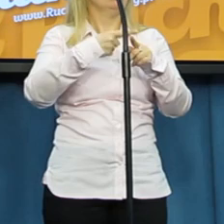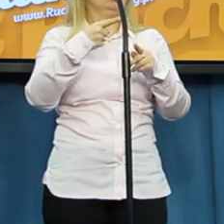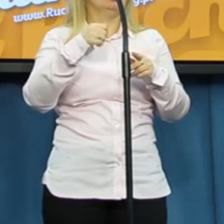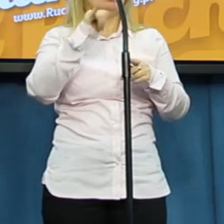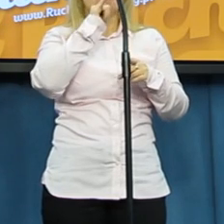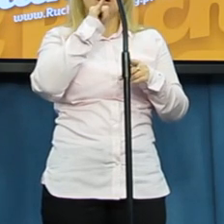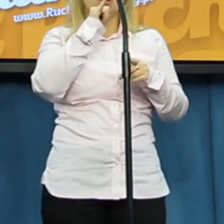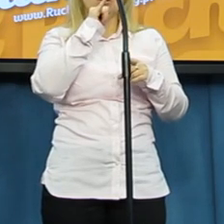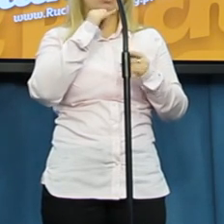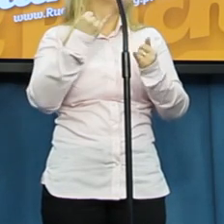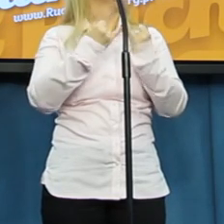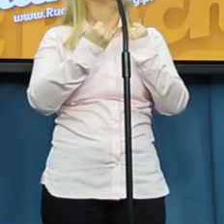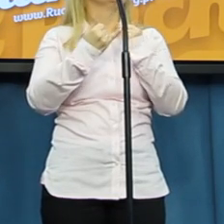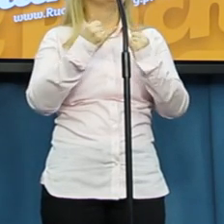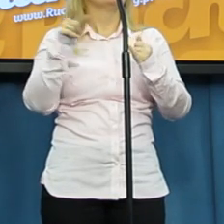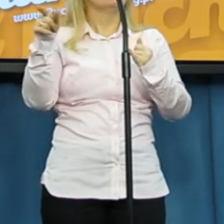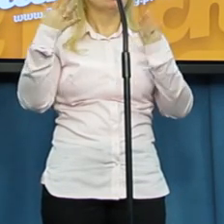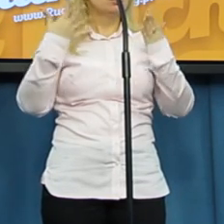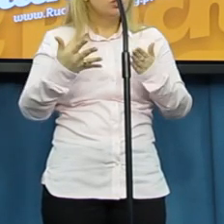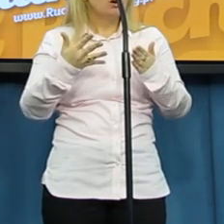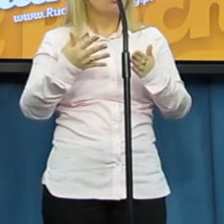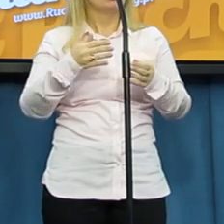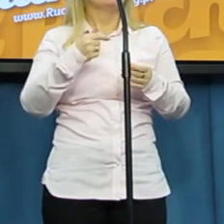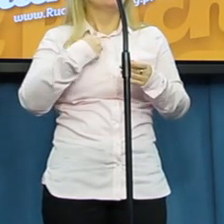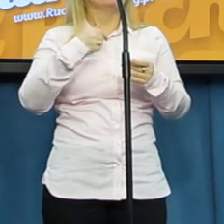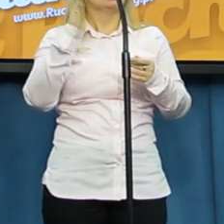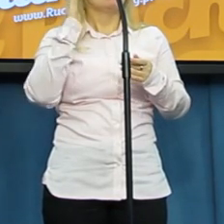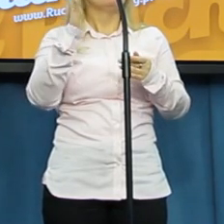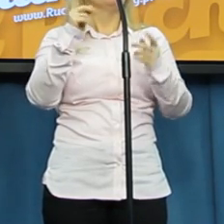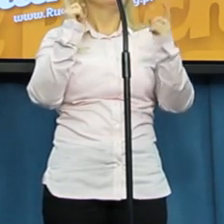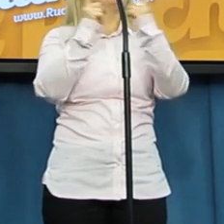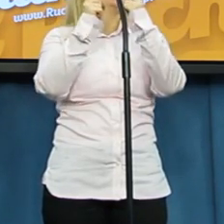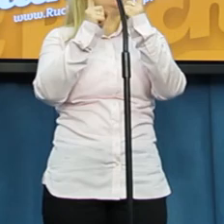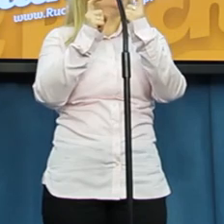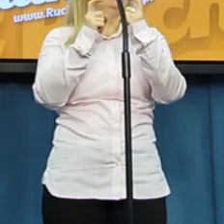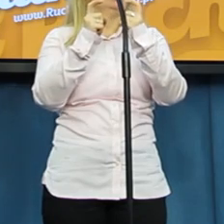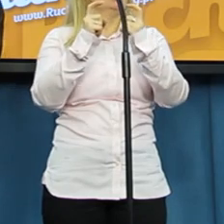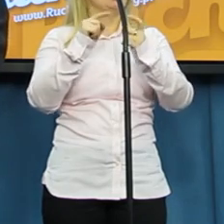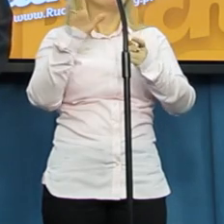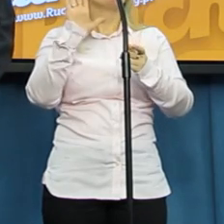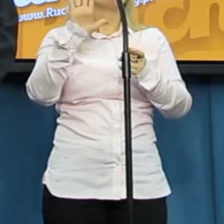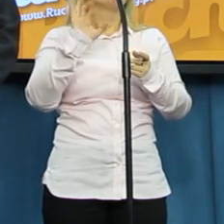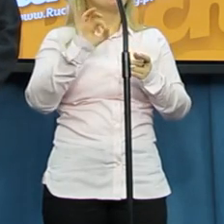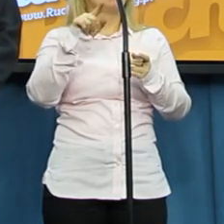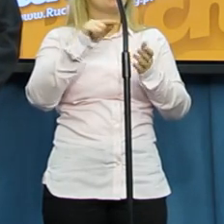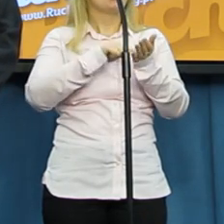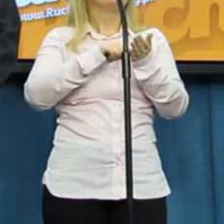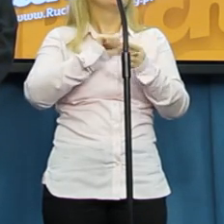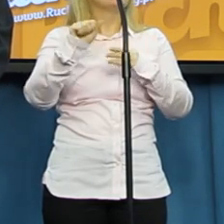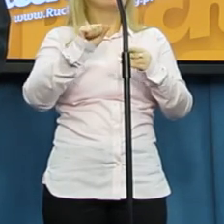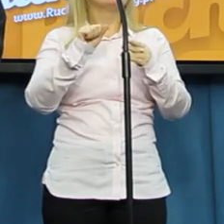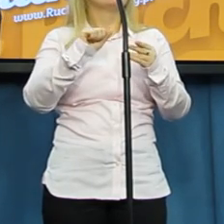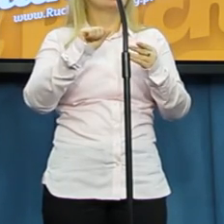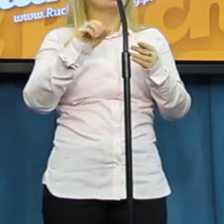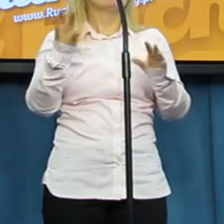Nawet gdyby chciał, byłbym temu przeciwny. Mówię to zupełnie serio, bo to by sprowadziło ten gest do transferu. A tu w ogóle nie chodzi o transfer.